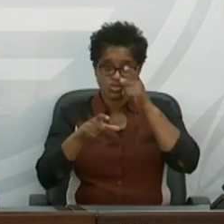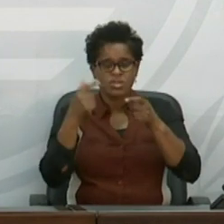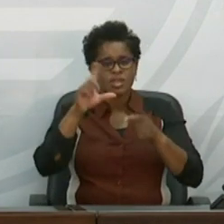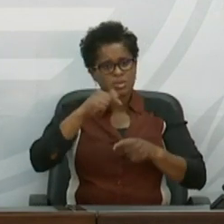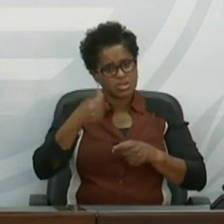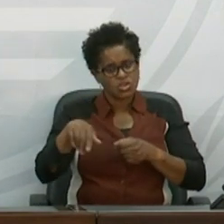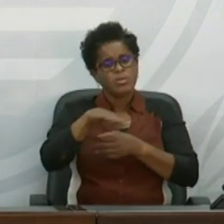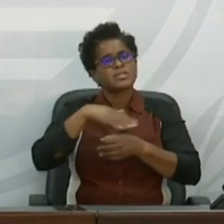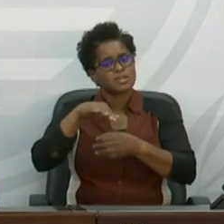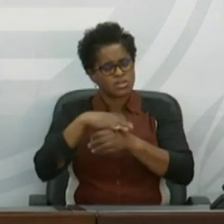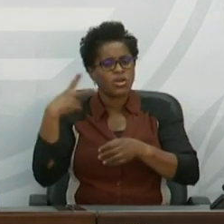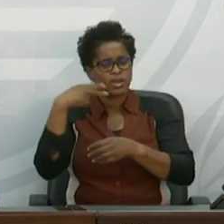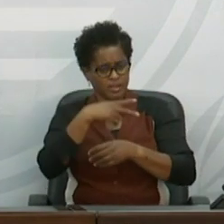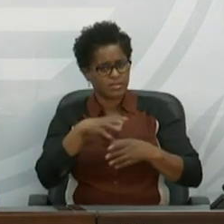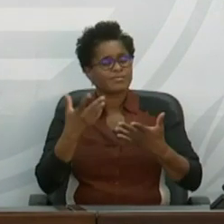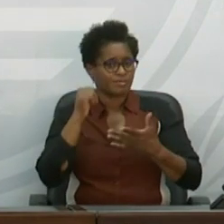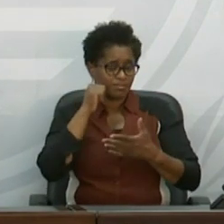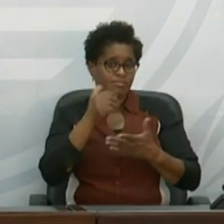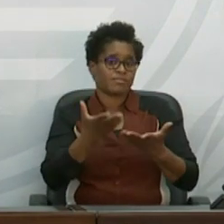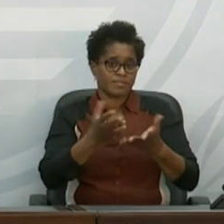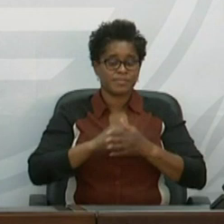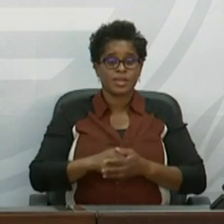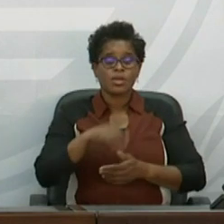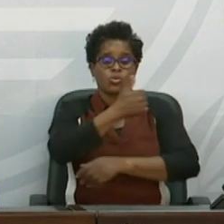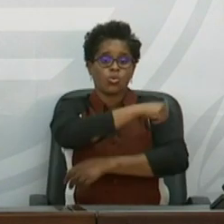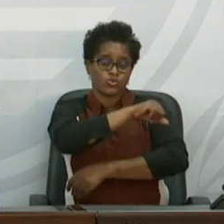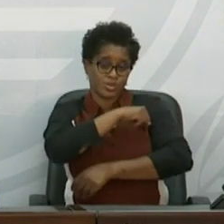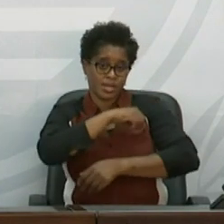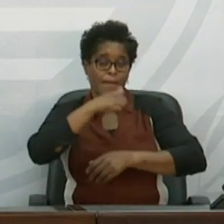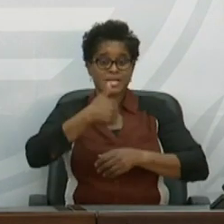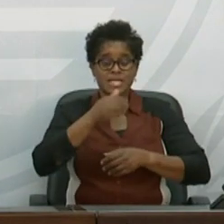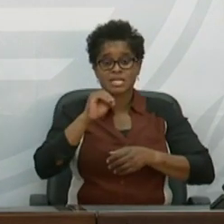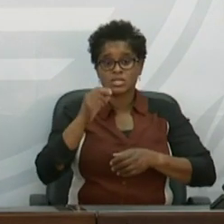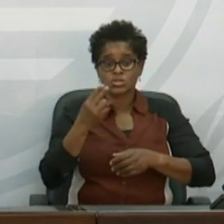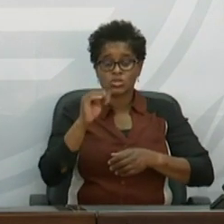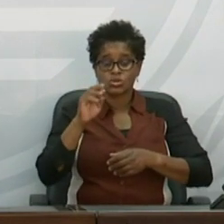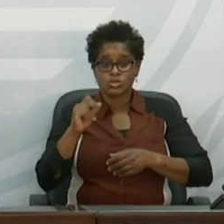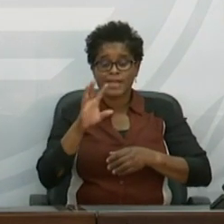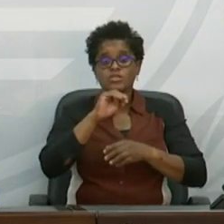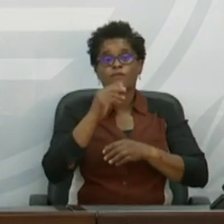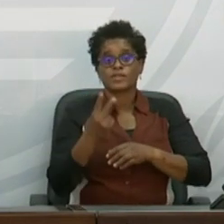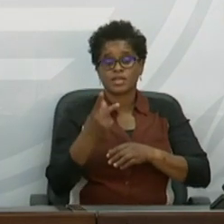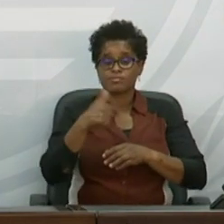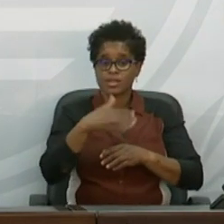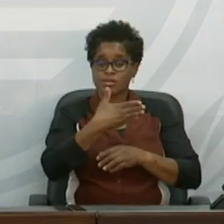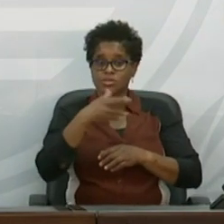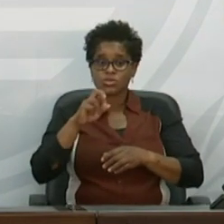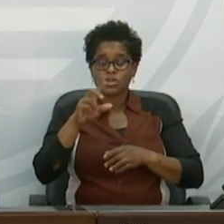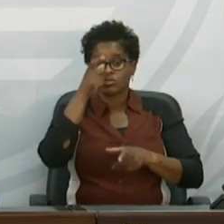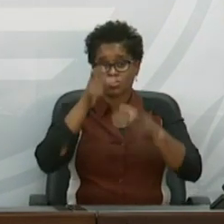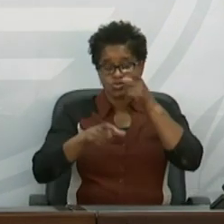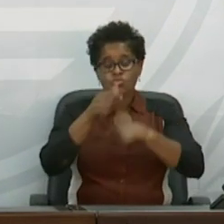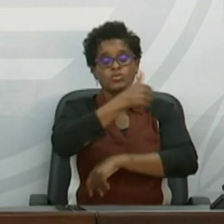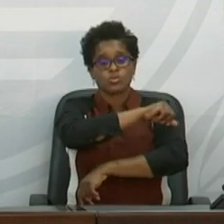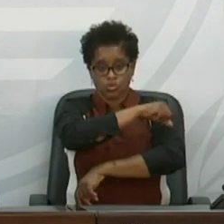numa situação mais crítica. No Hospital Batista de Sousa, em São Vicente, nós temos 18 pessoas